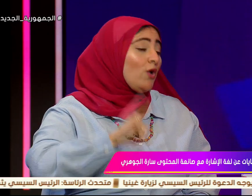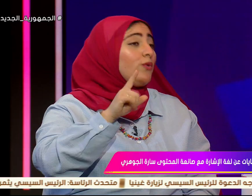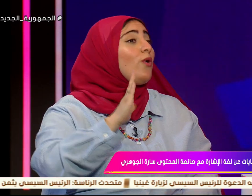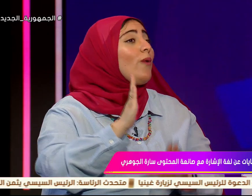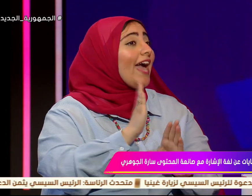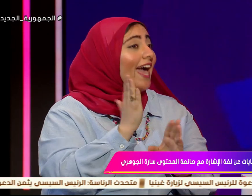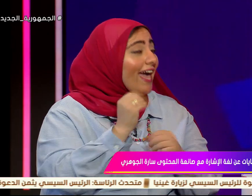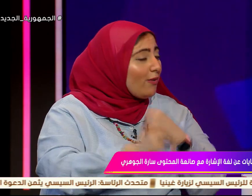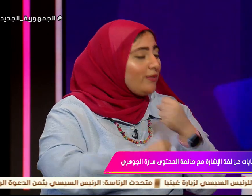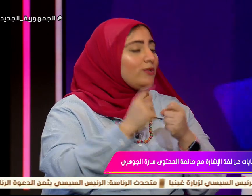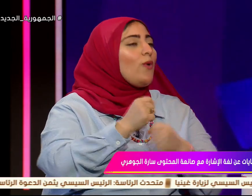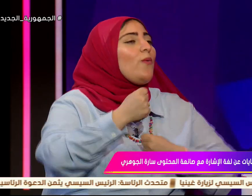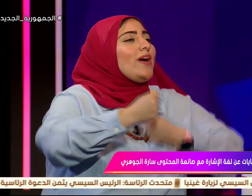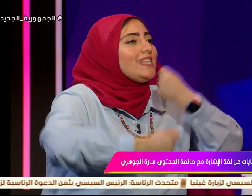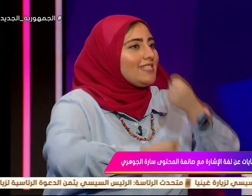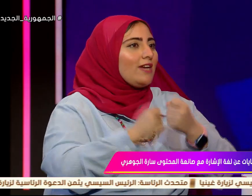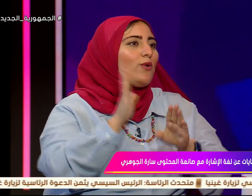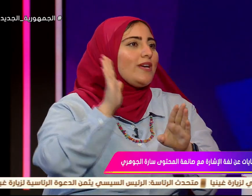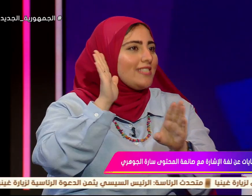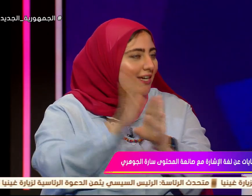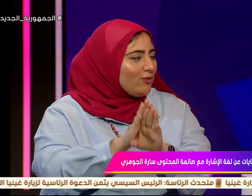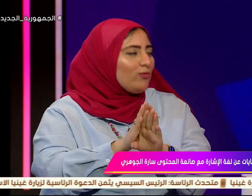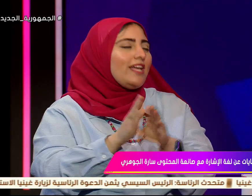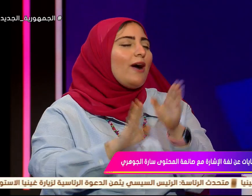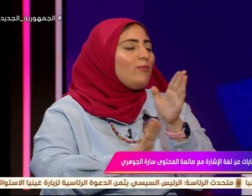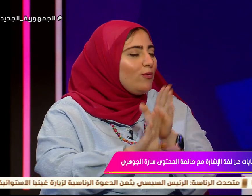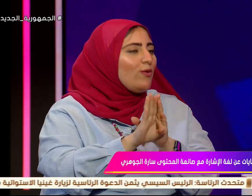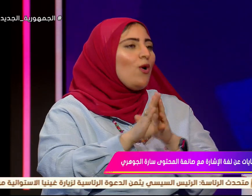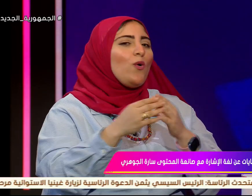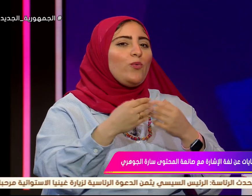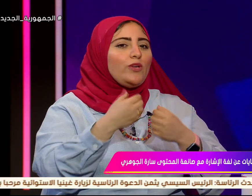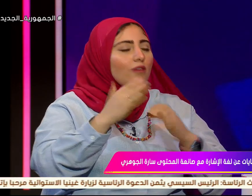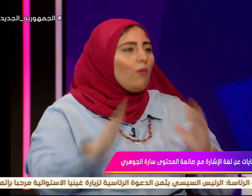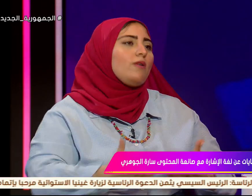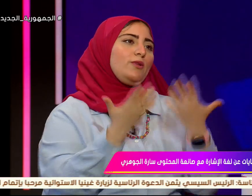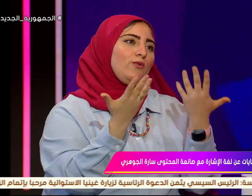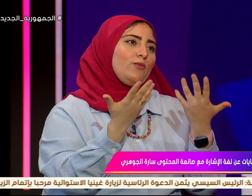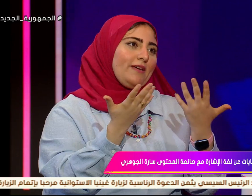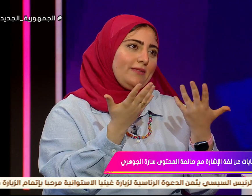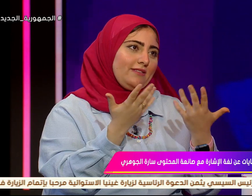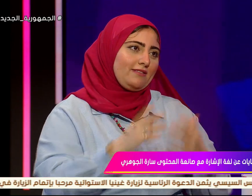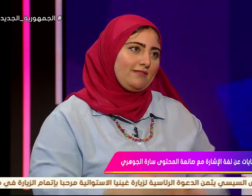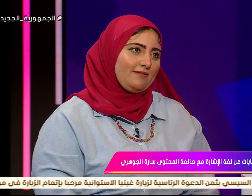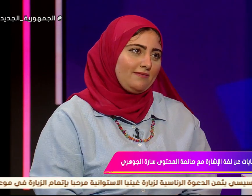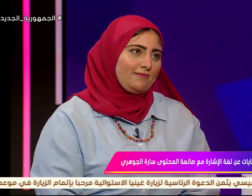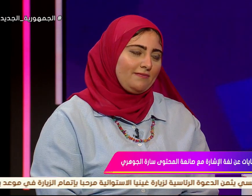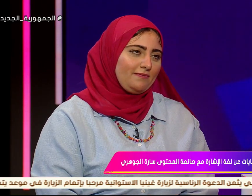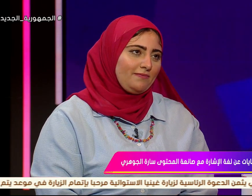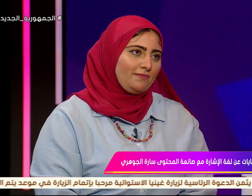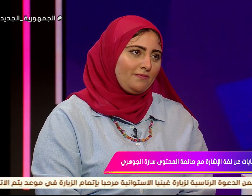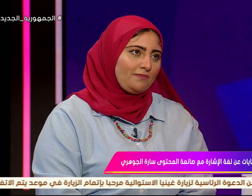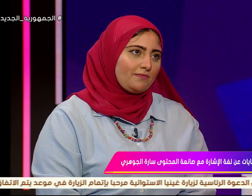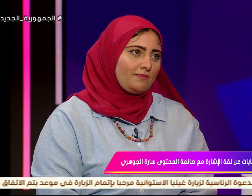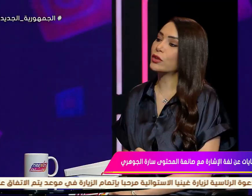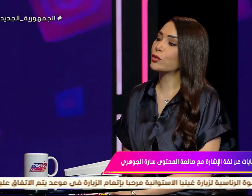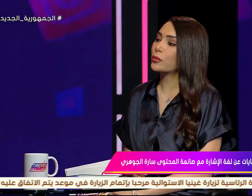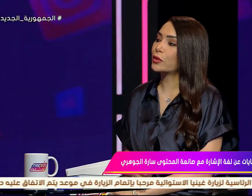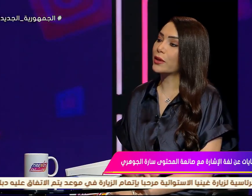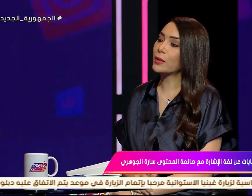وان هو يحاول ان هو يسعى ان هو يساعدهم ويدعمهم ويطور منهم كمان ايه الصعوبات اللي ممكن تكون بتواجه